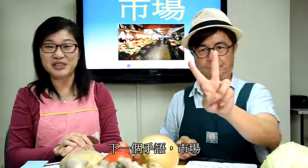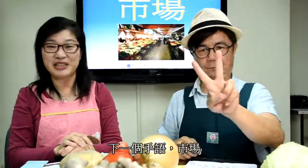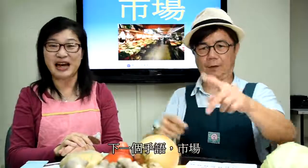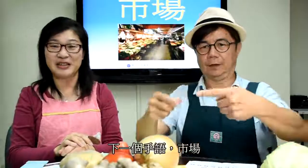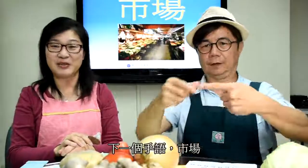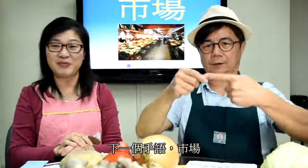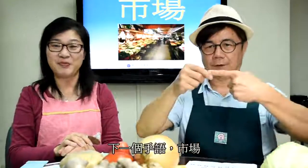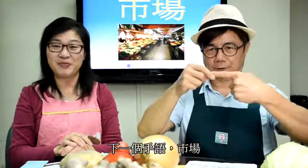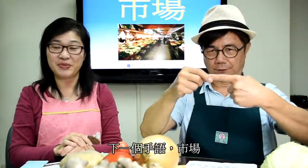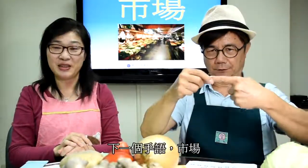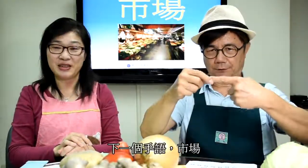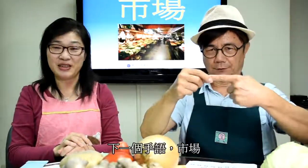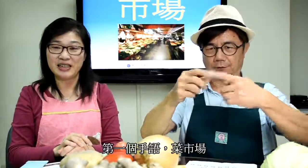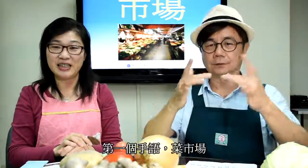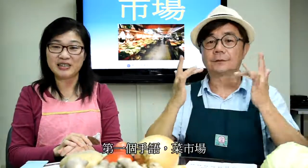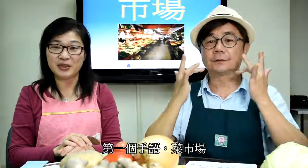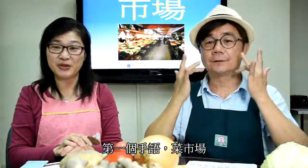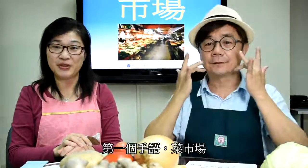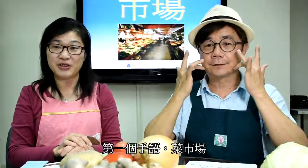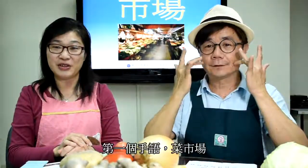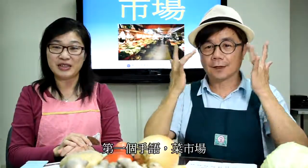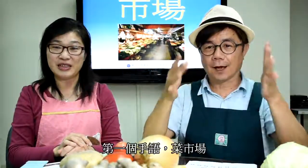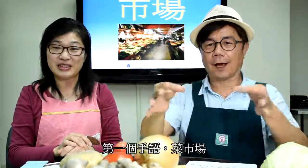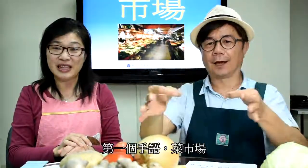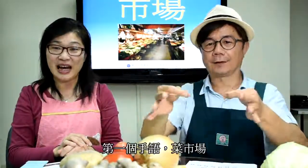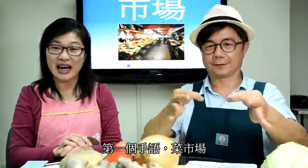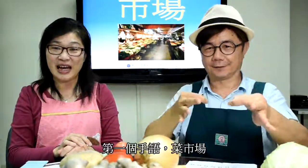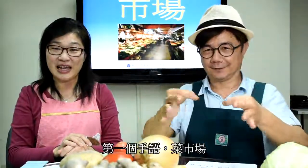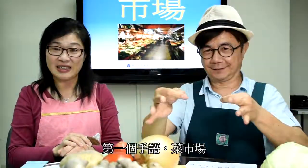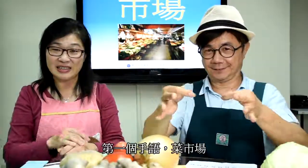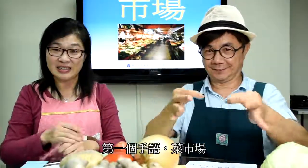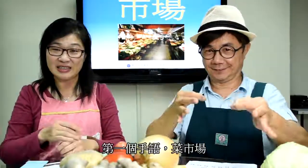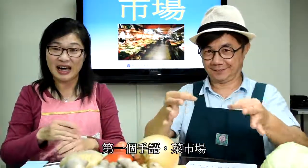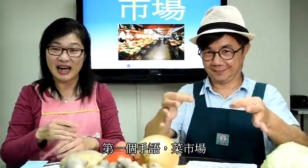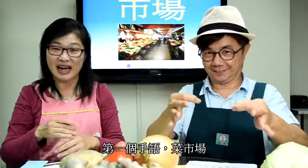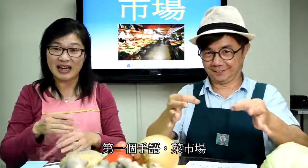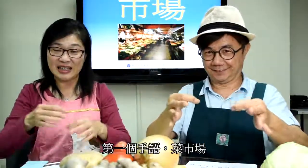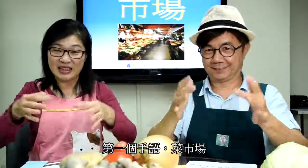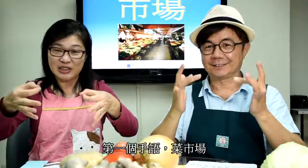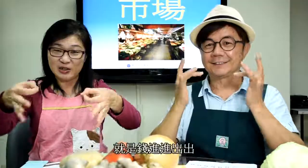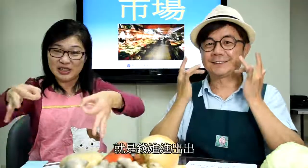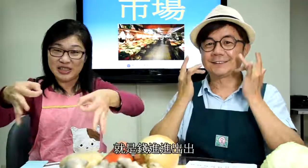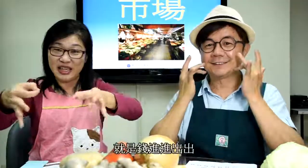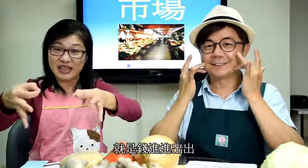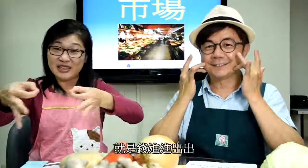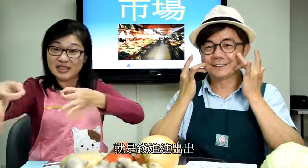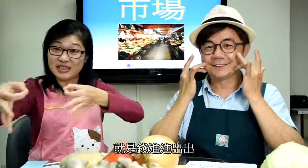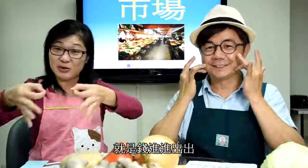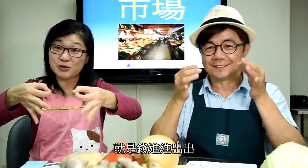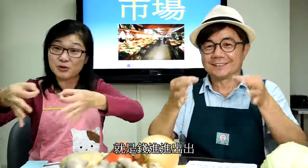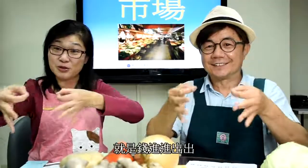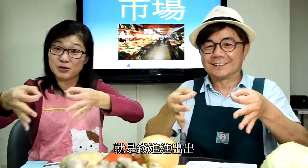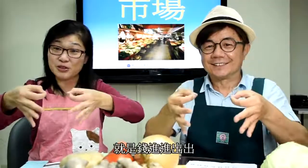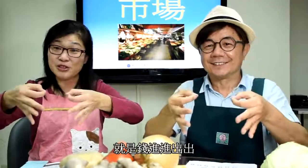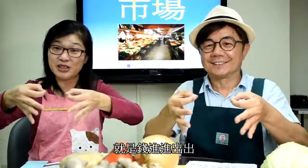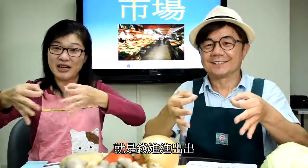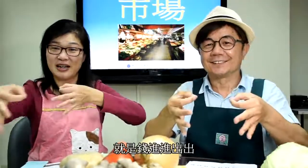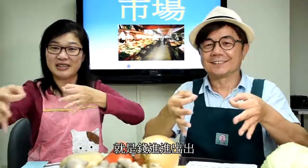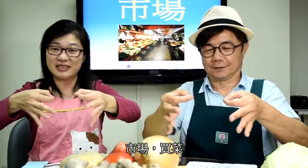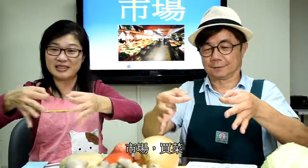场，第一个手语菜市场。就是钱进进出出，市